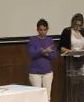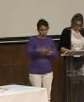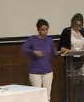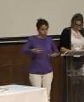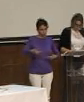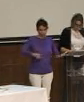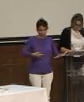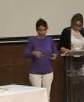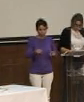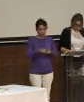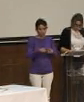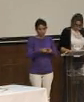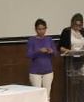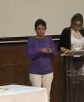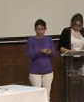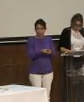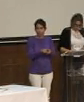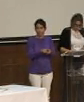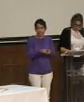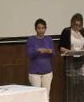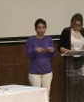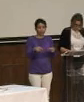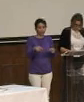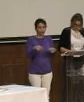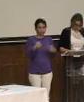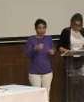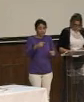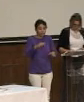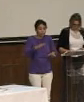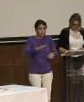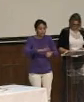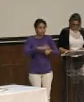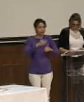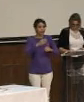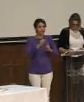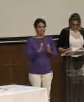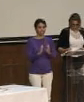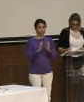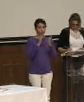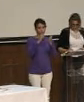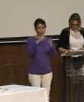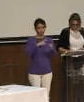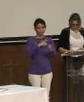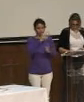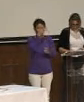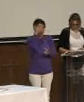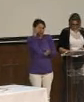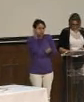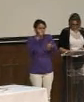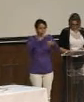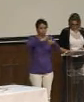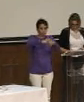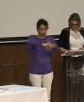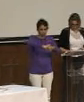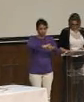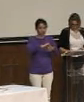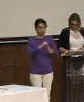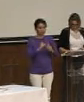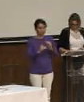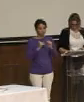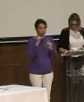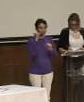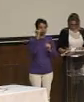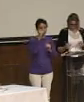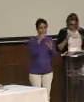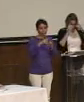ela tem muita atividade, mas ela precisa ser mais estruturada, principalmente com pessoas qualificadas e com um aumento